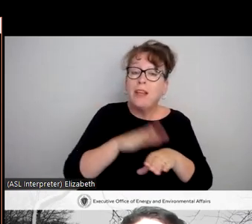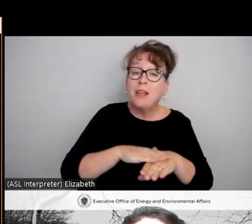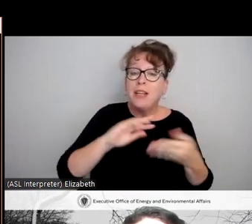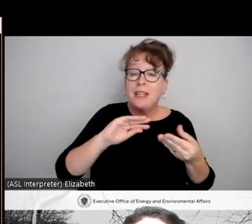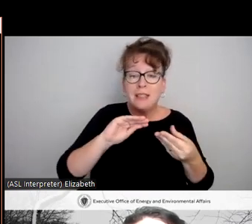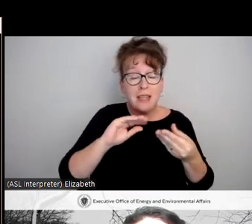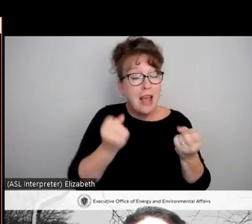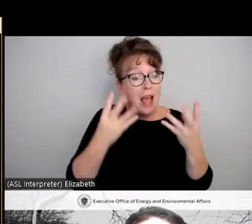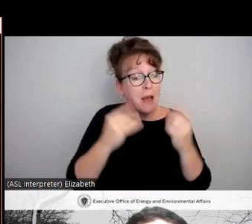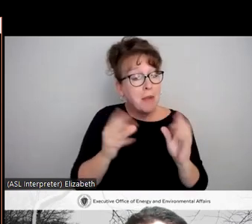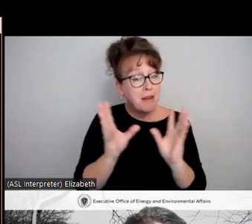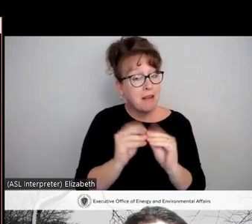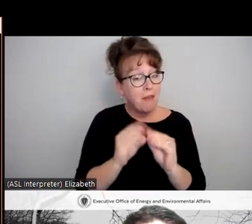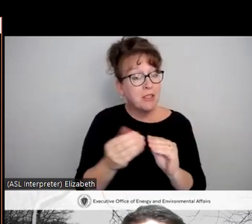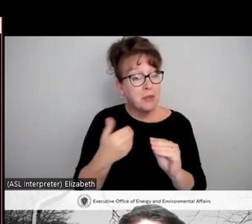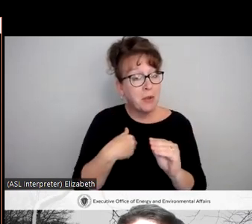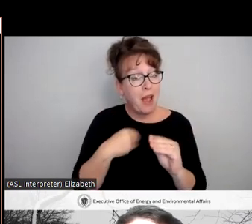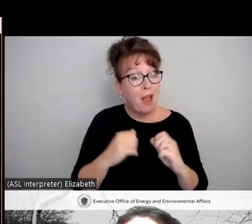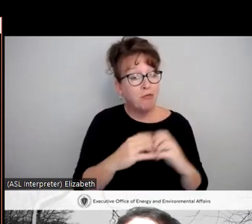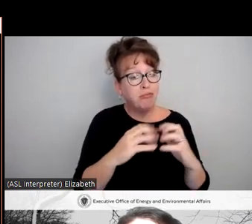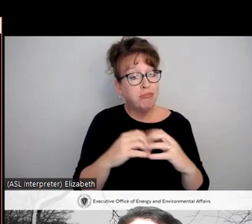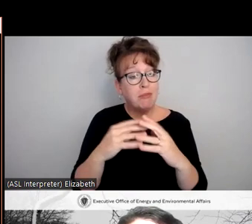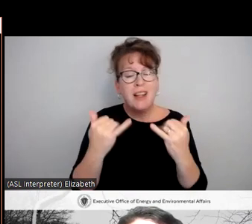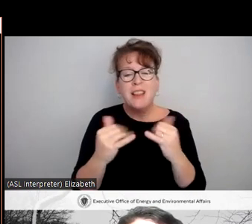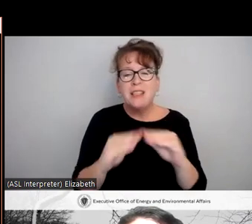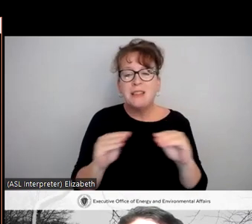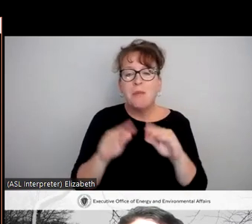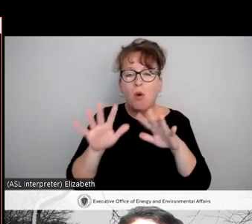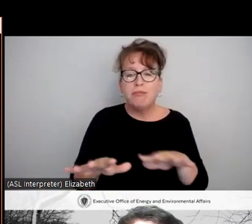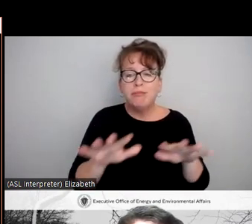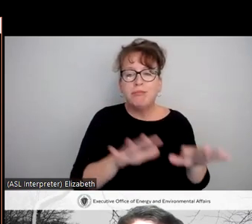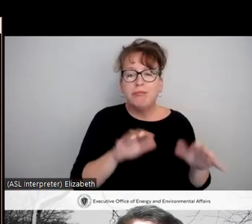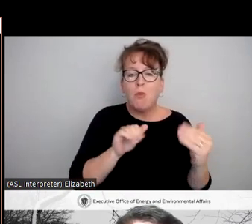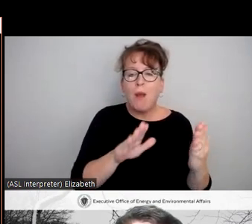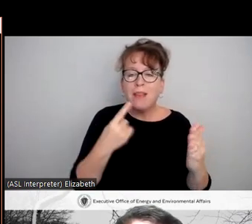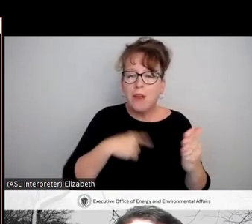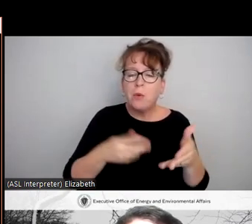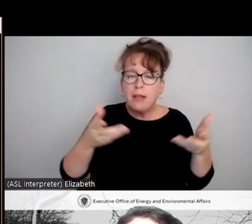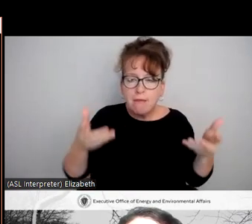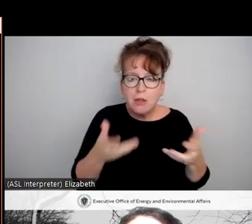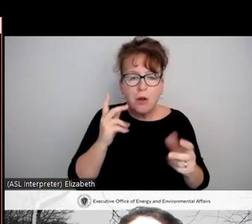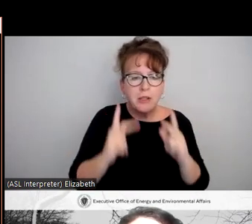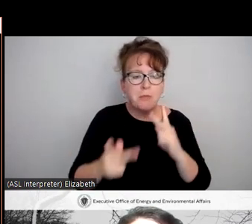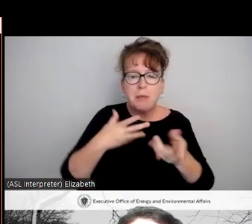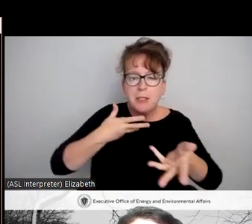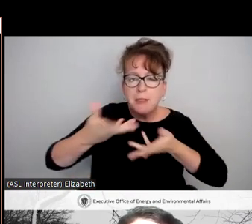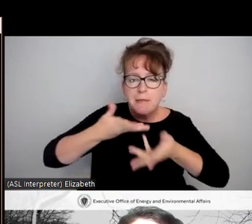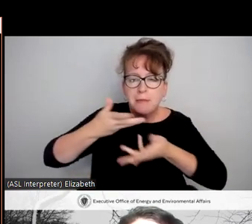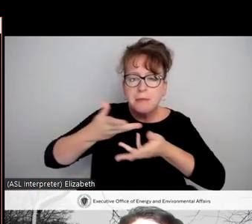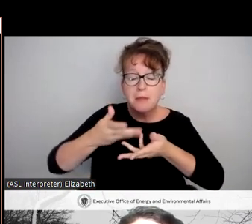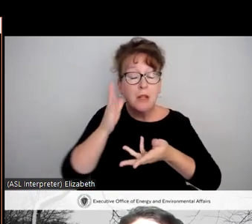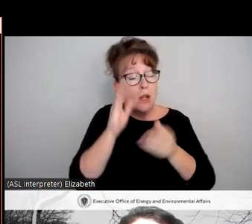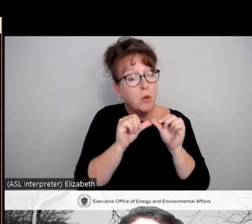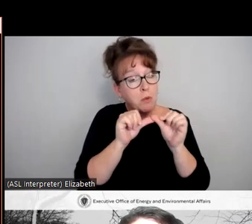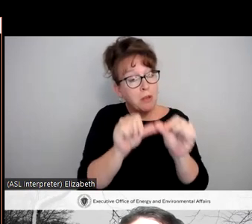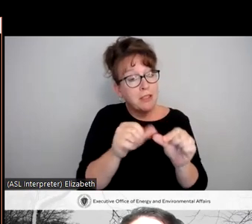otros estamos eh estos son los las maneras más informales